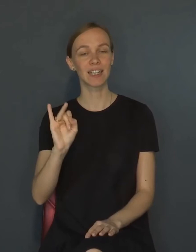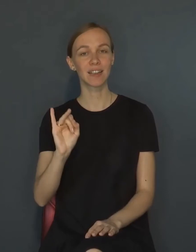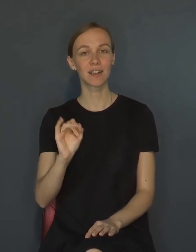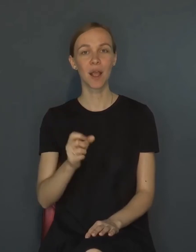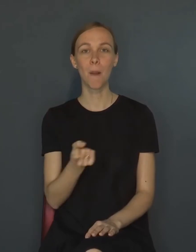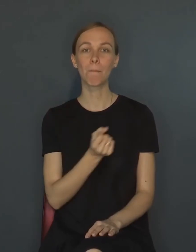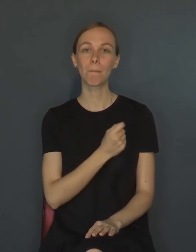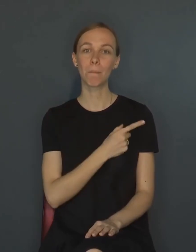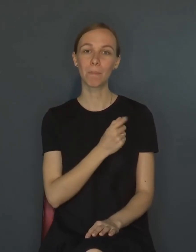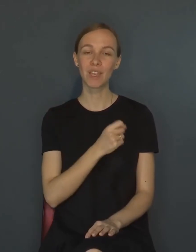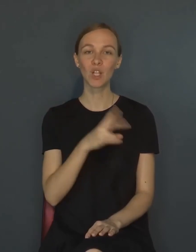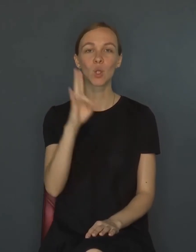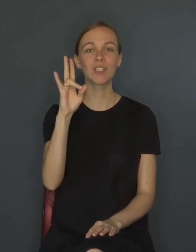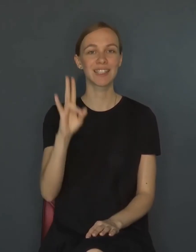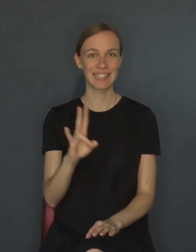Білоцерківський,